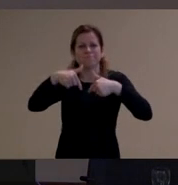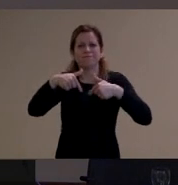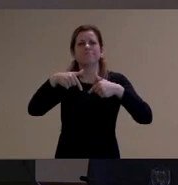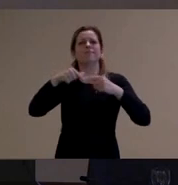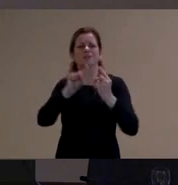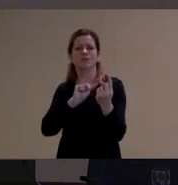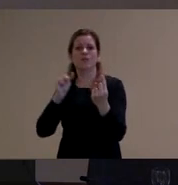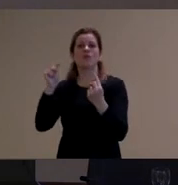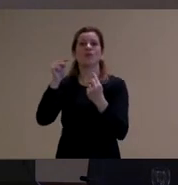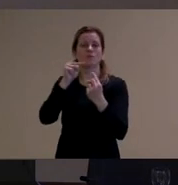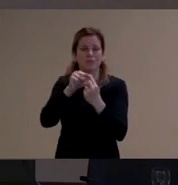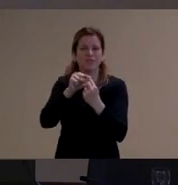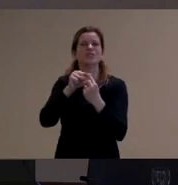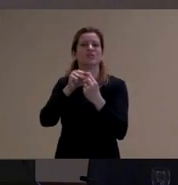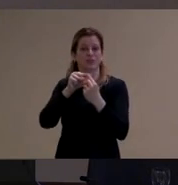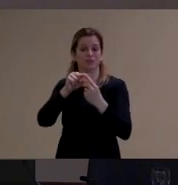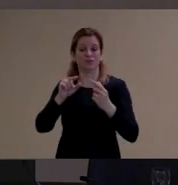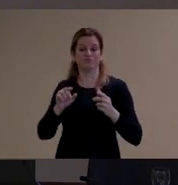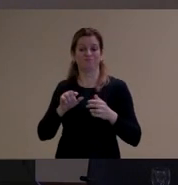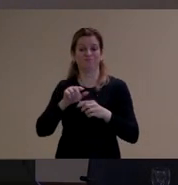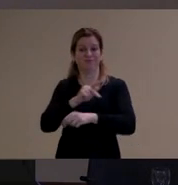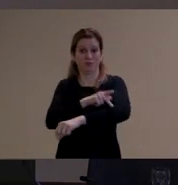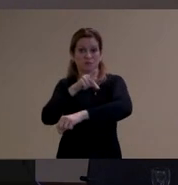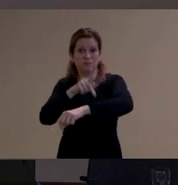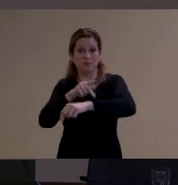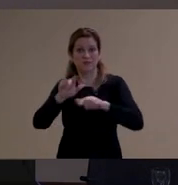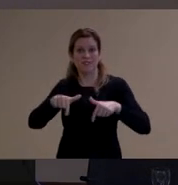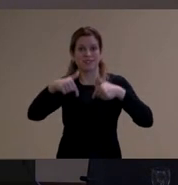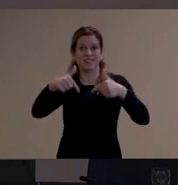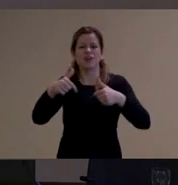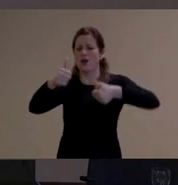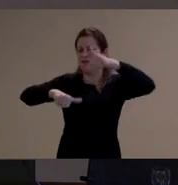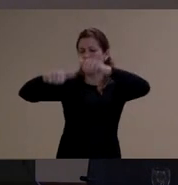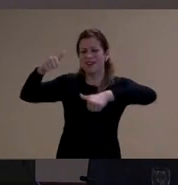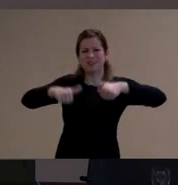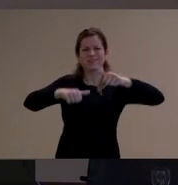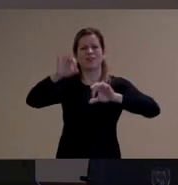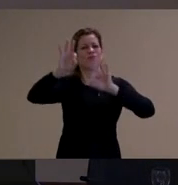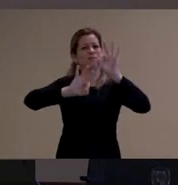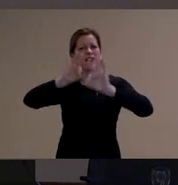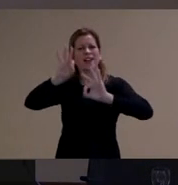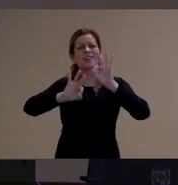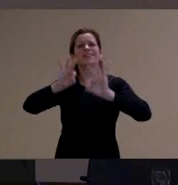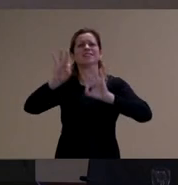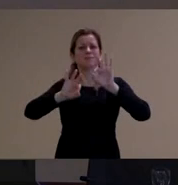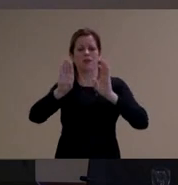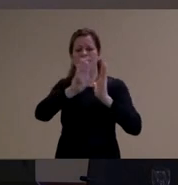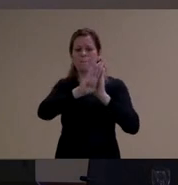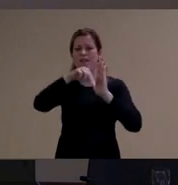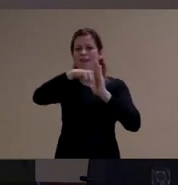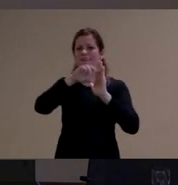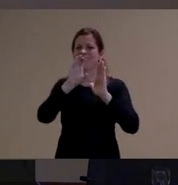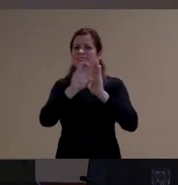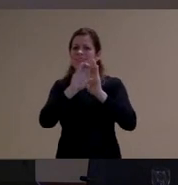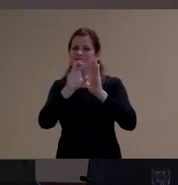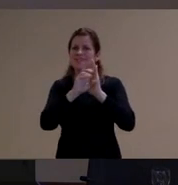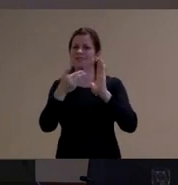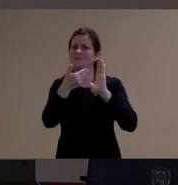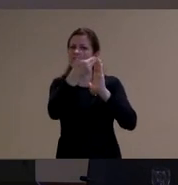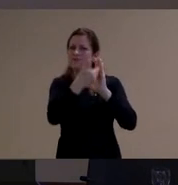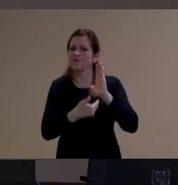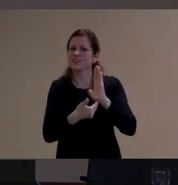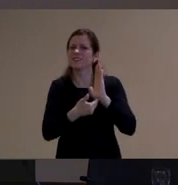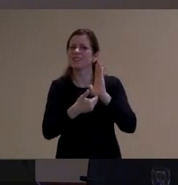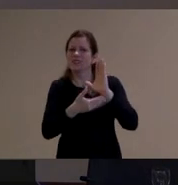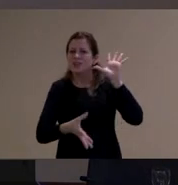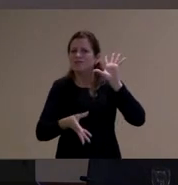a concepção de observação registro e avaliação e planejamento que dentes e está muito mais